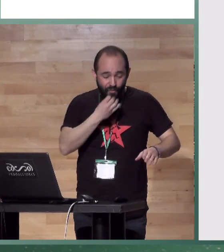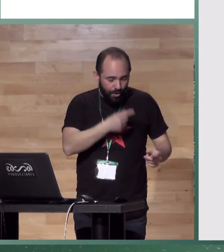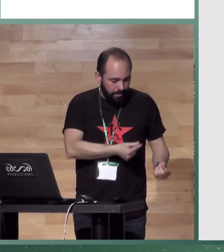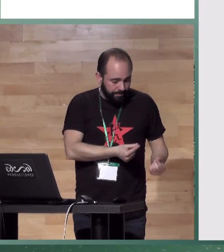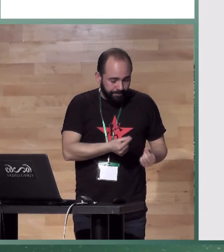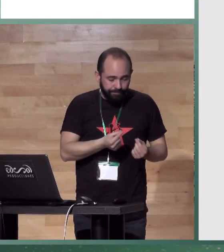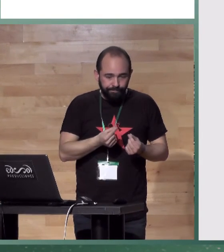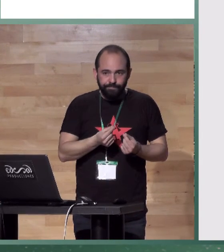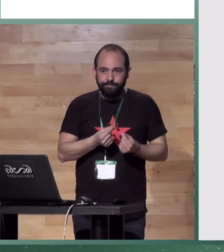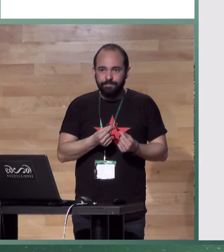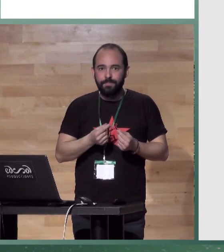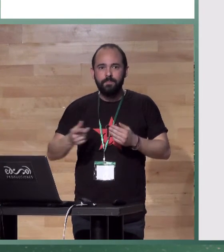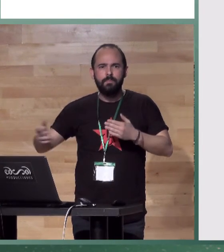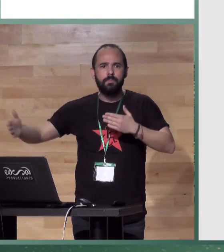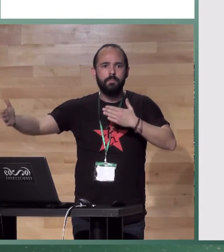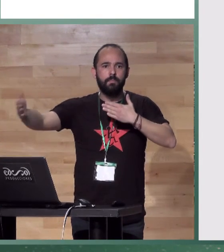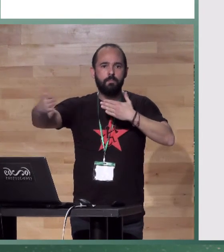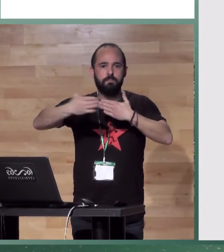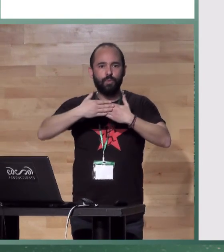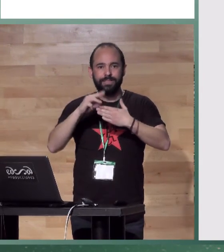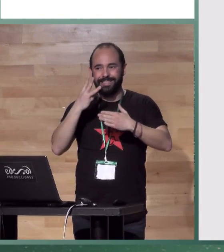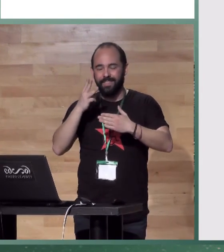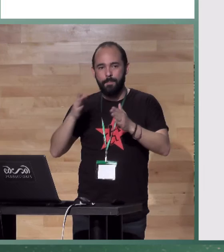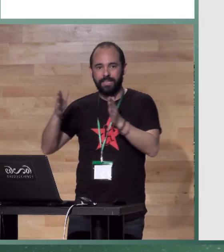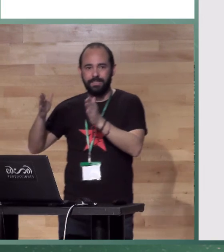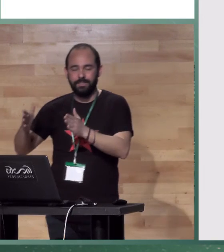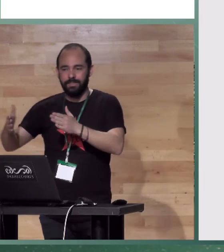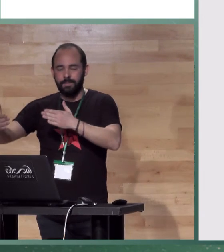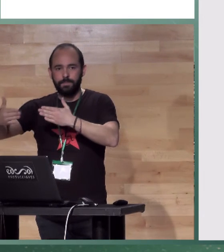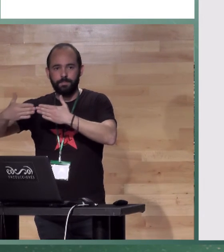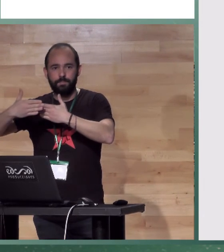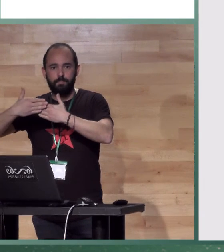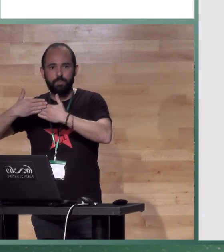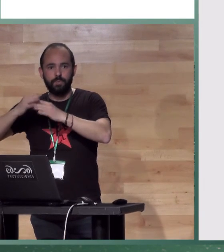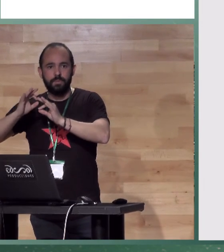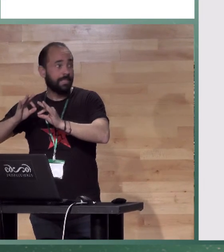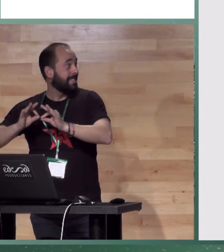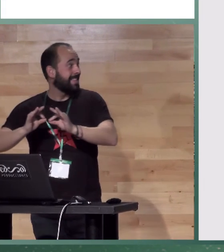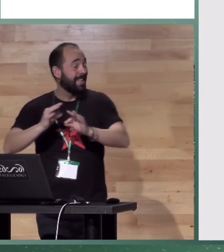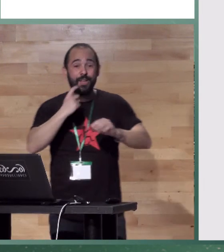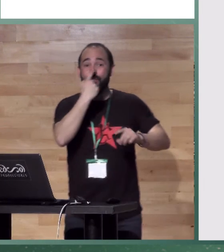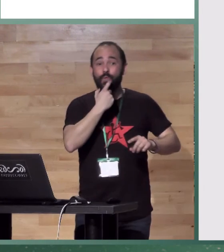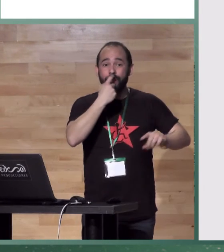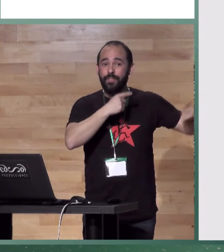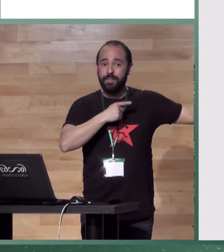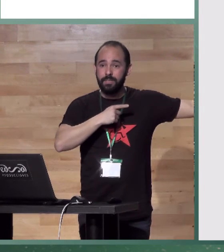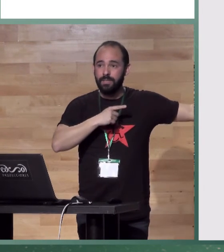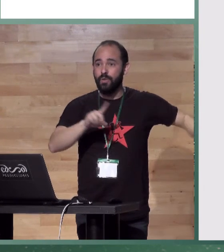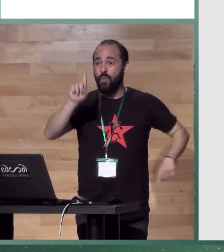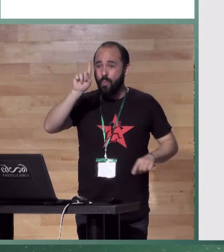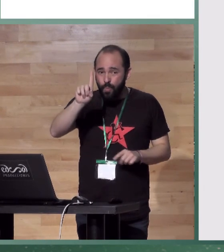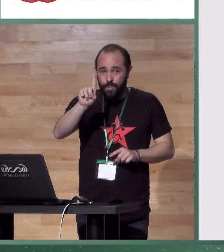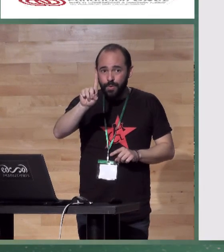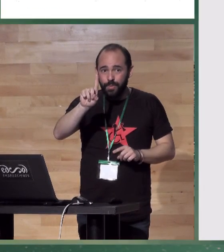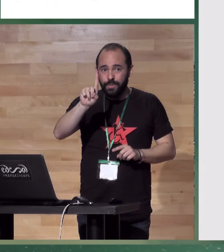El sordo ciego coge la flor y la tercera parte se cierra.